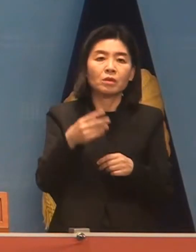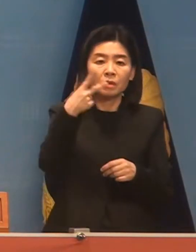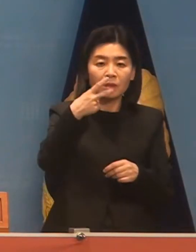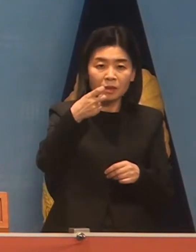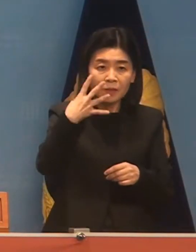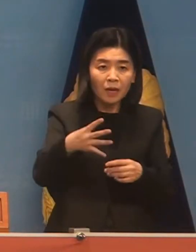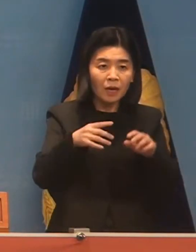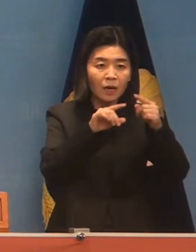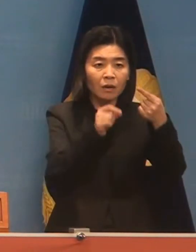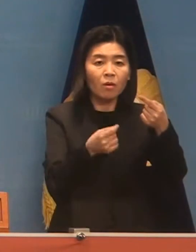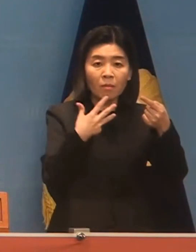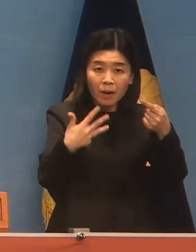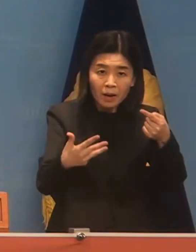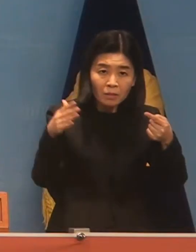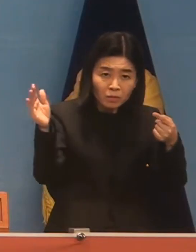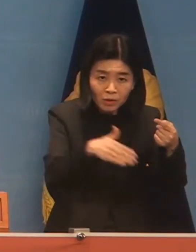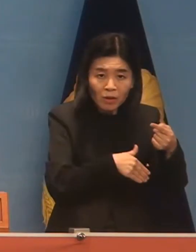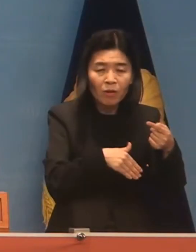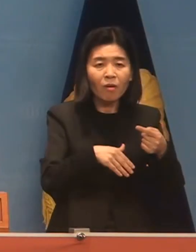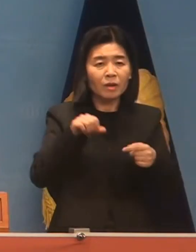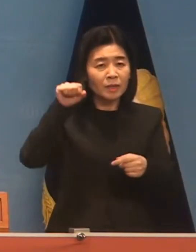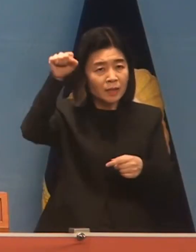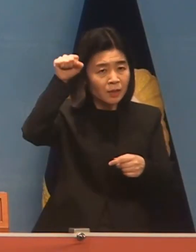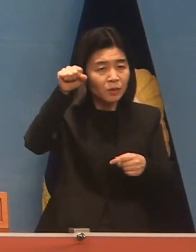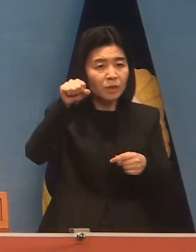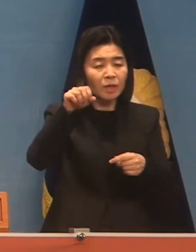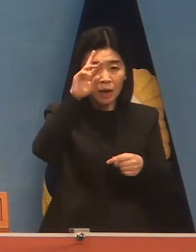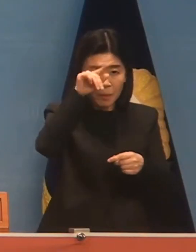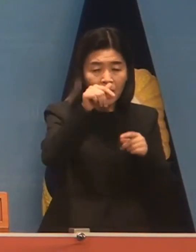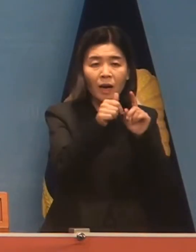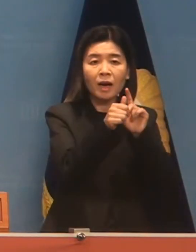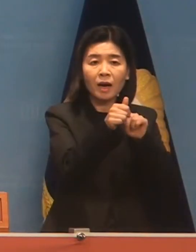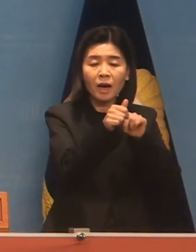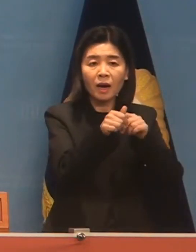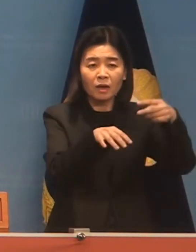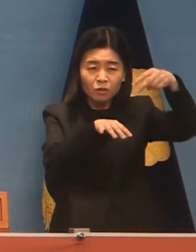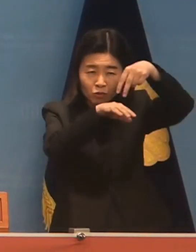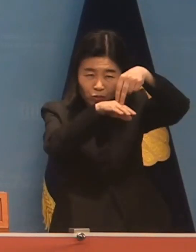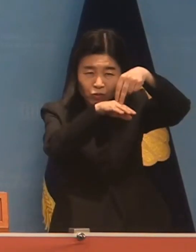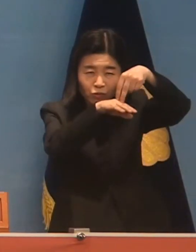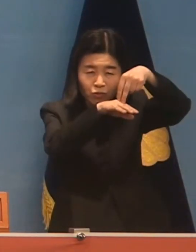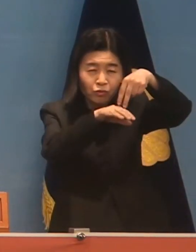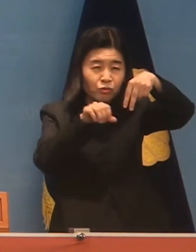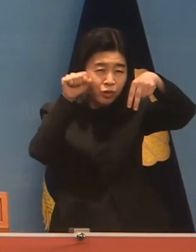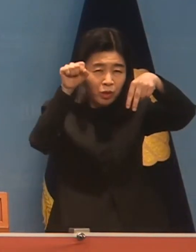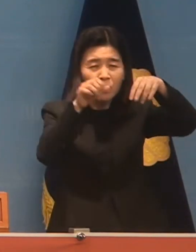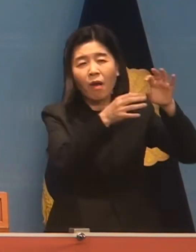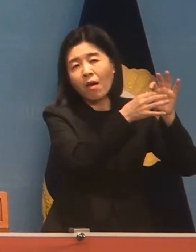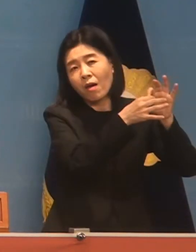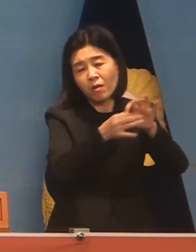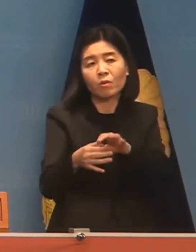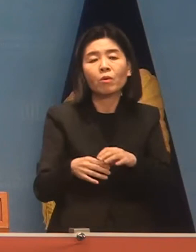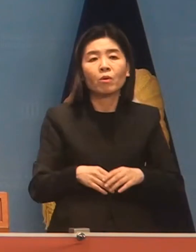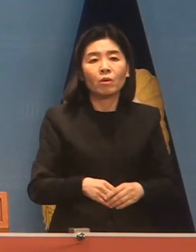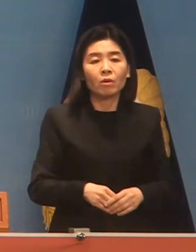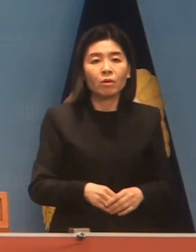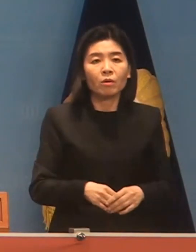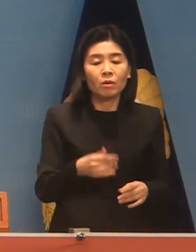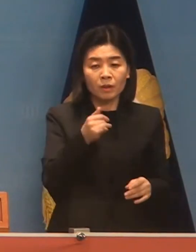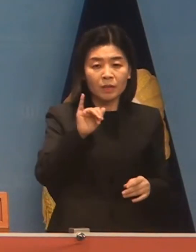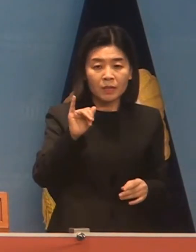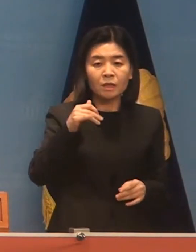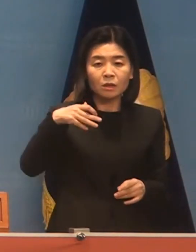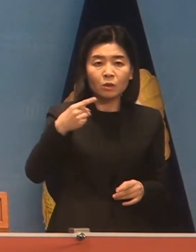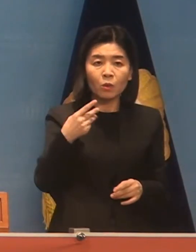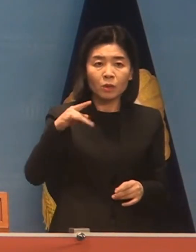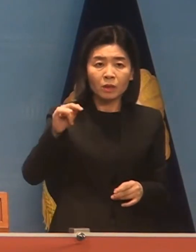2024년 1월 8일 시작된 박정혜 수석 부지회장의 고공농성이 지금까지 이어지고 있습니다.